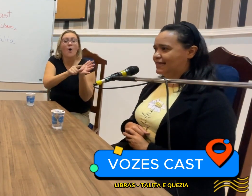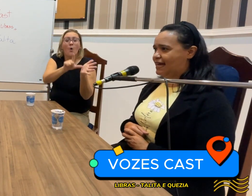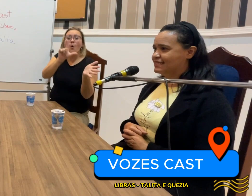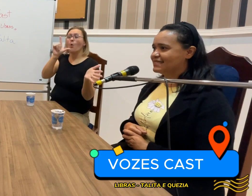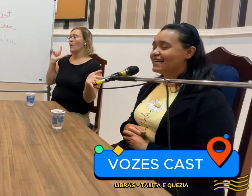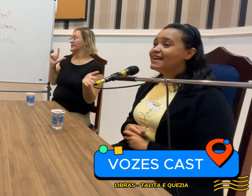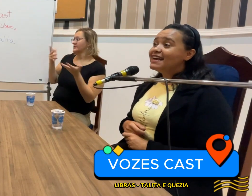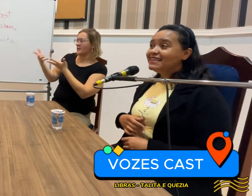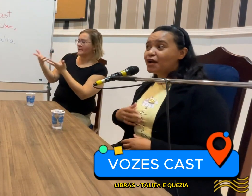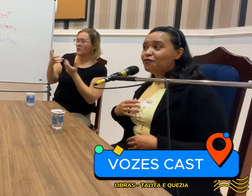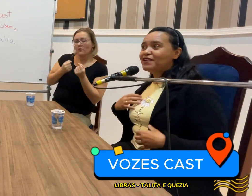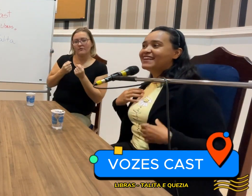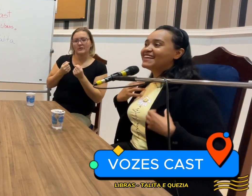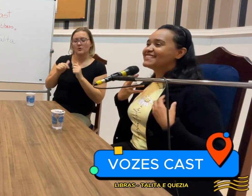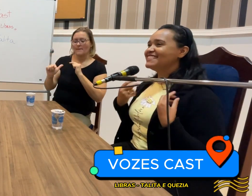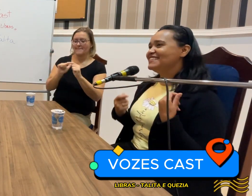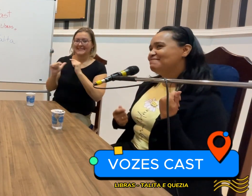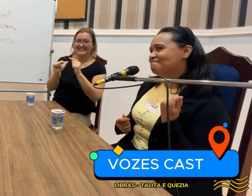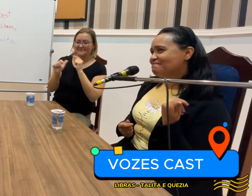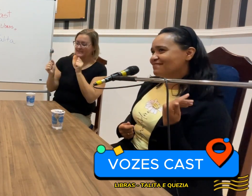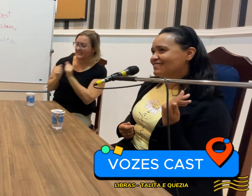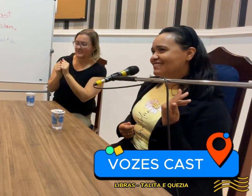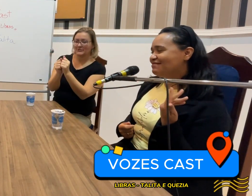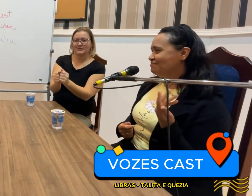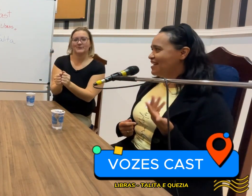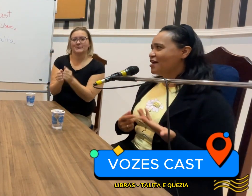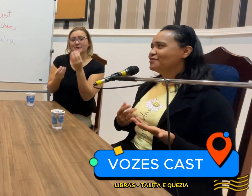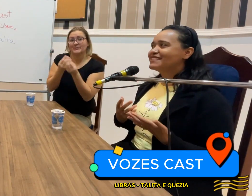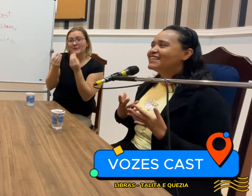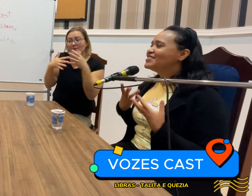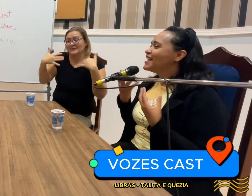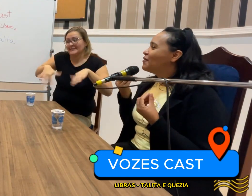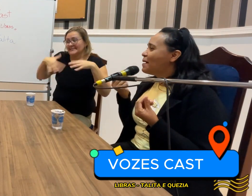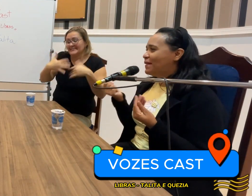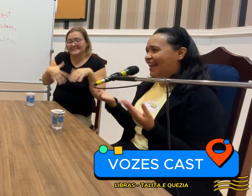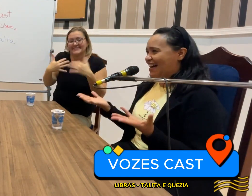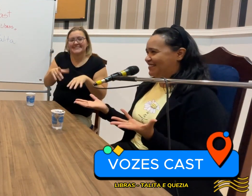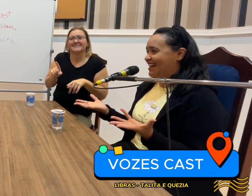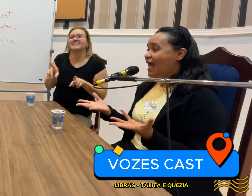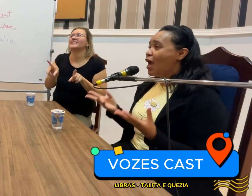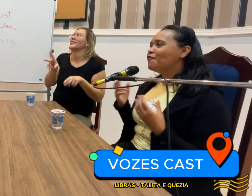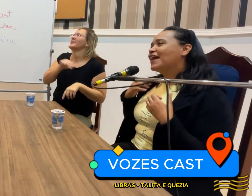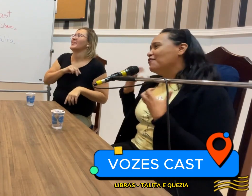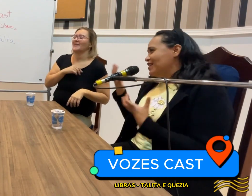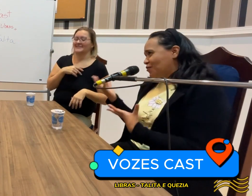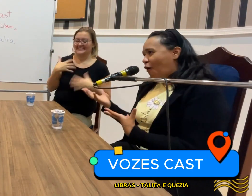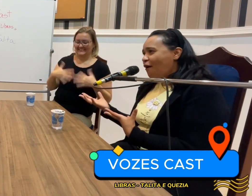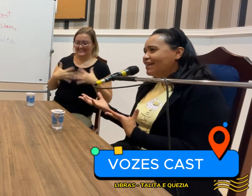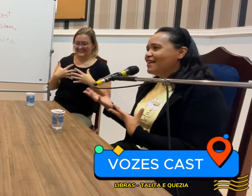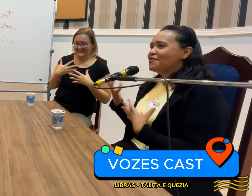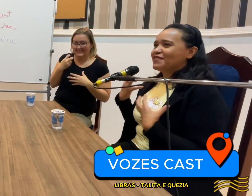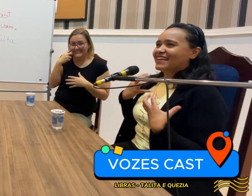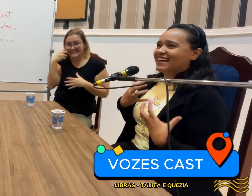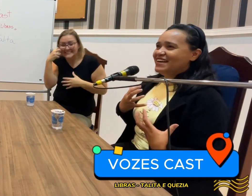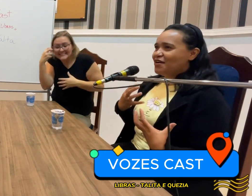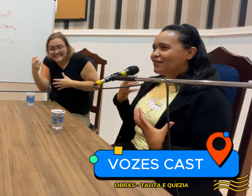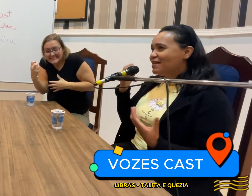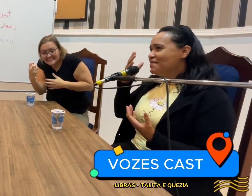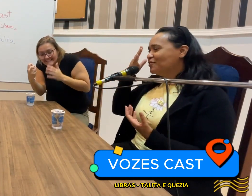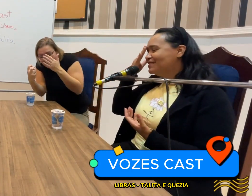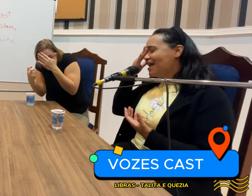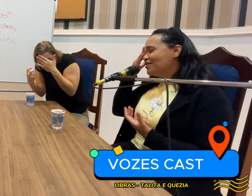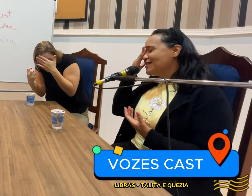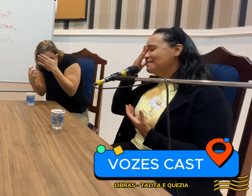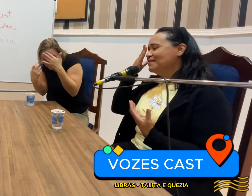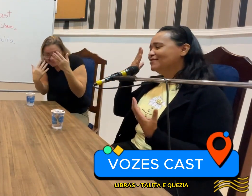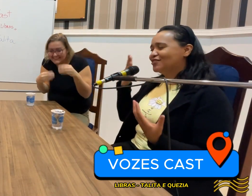ano atrás. Uau. E eu fiquei assim... Eu não sei dizer qual é a palavra. Eu fiquei com vergonha, eu fiquei... Sem